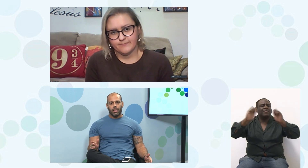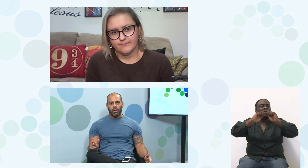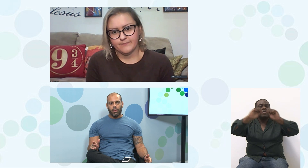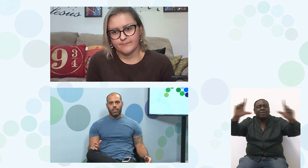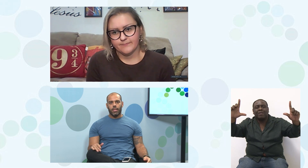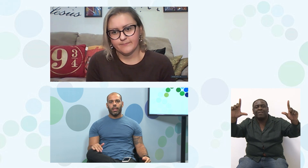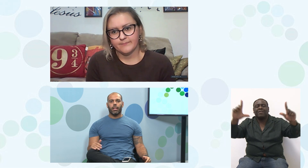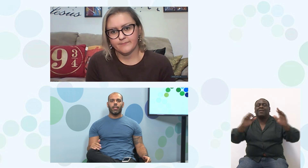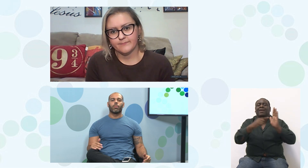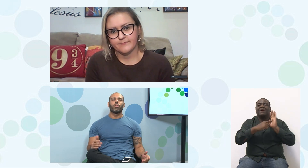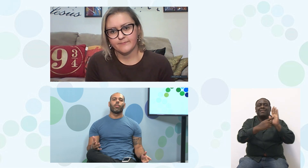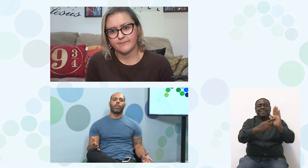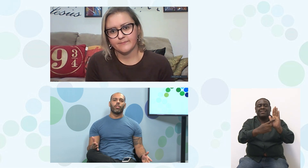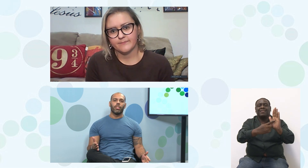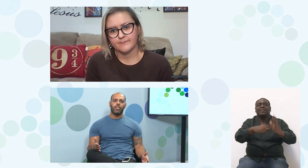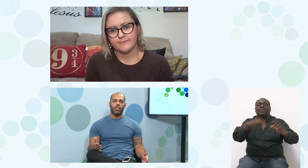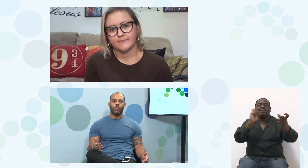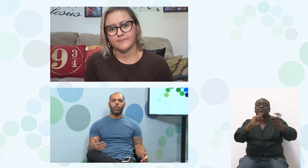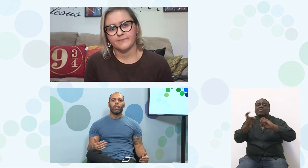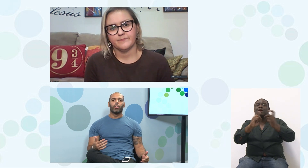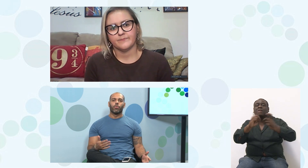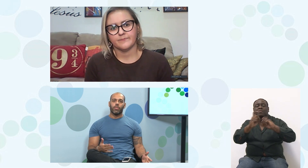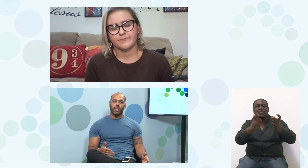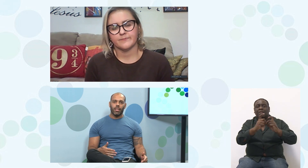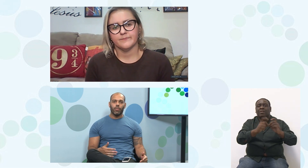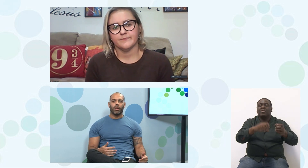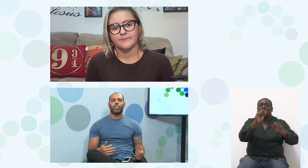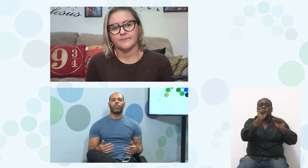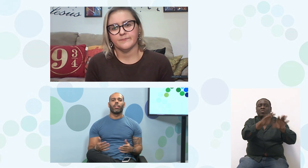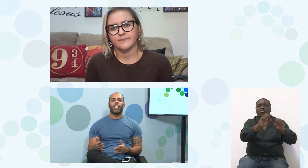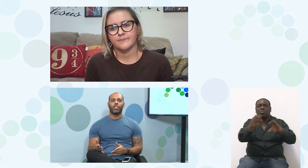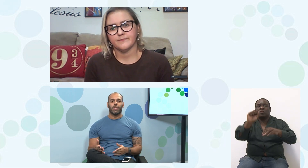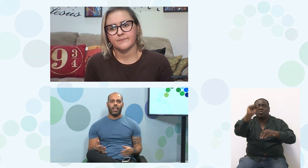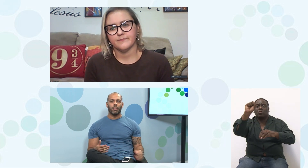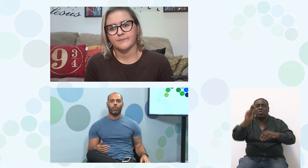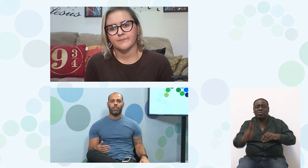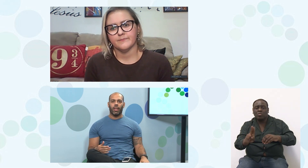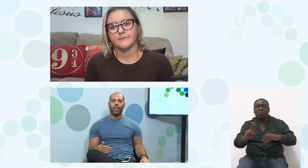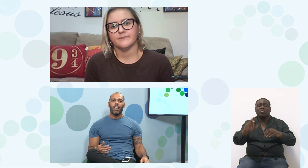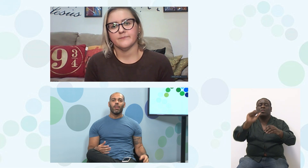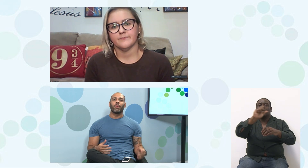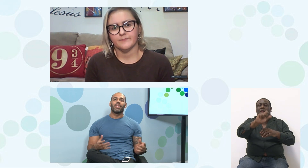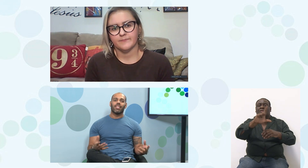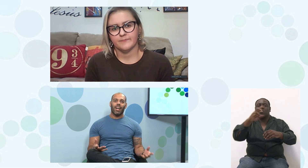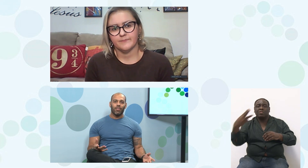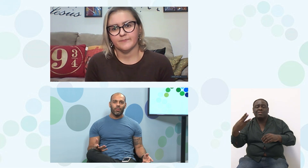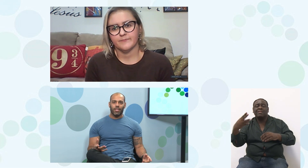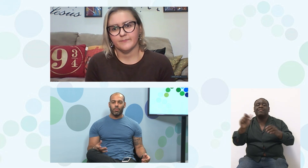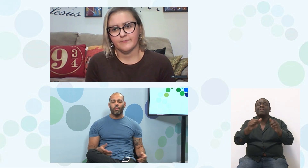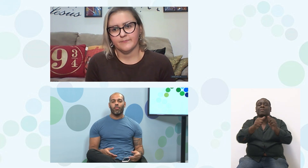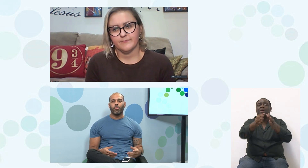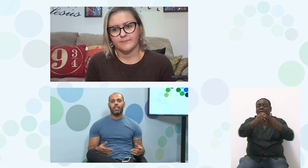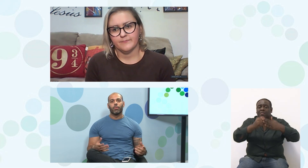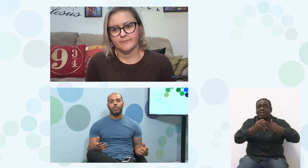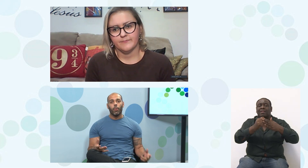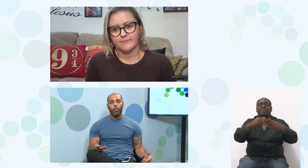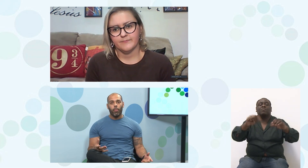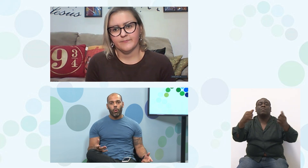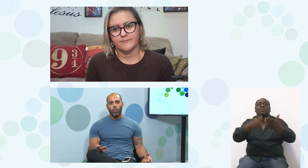nessa TPC. Agradeço a diretoria de ensino de Suzano e a diretoria Leste 3 por ter emprestado vocês para uma formação tão